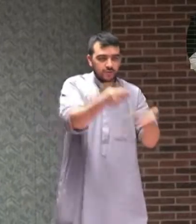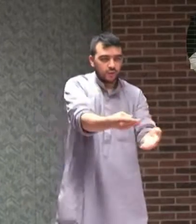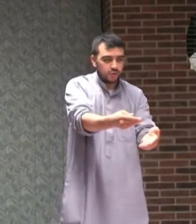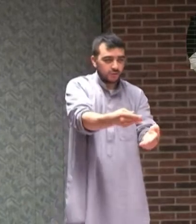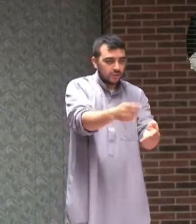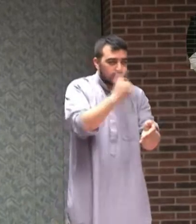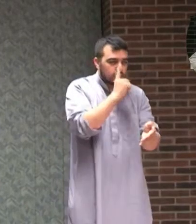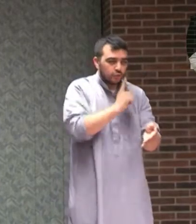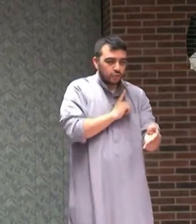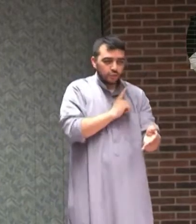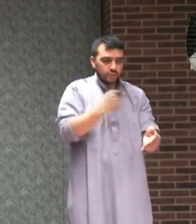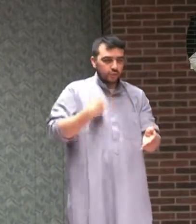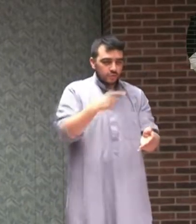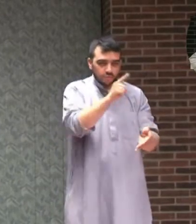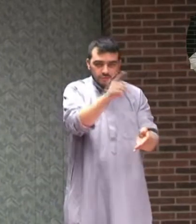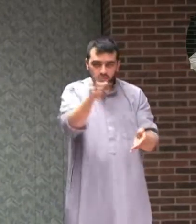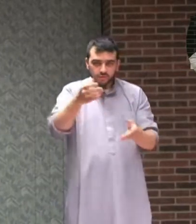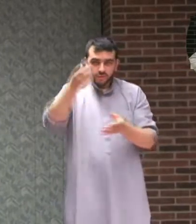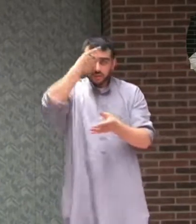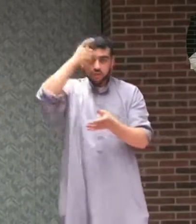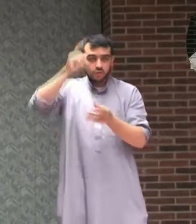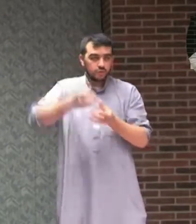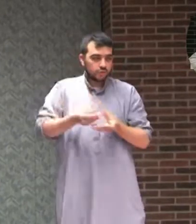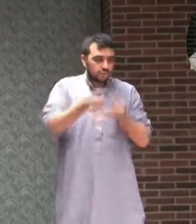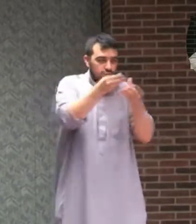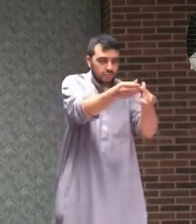donne aux croyants et aux croyantes.